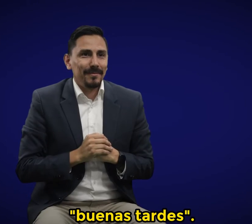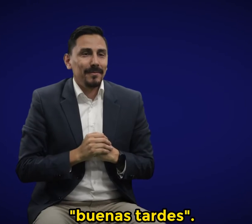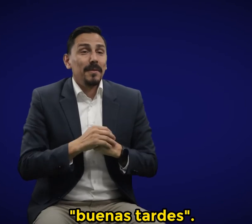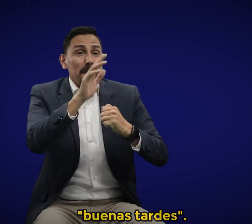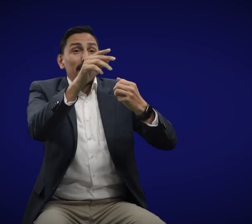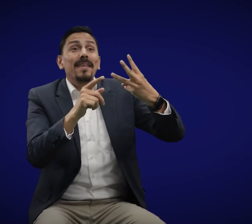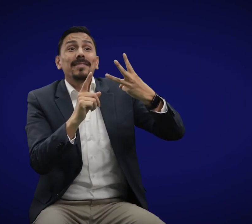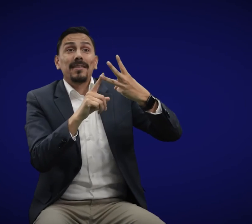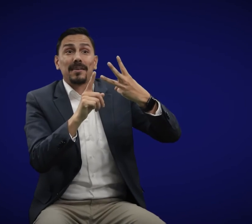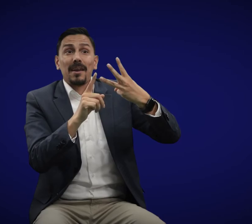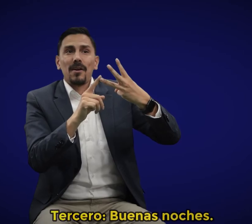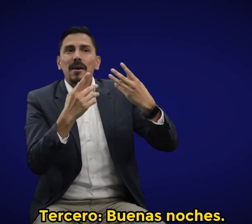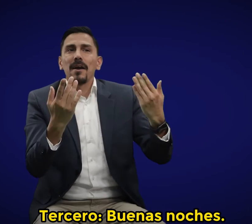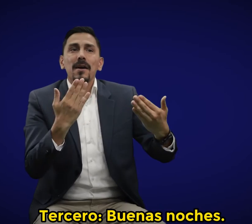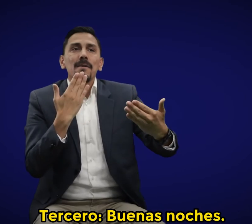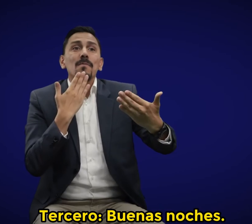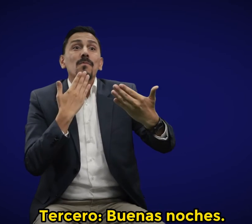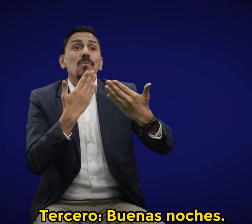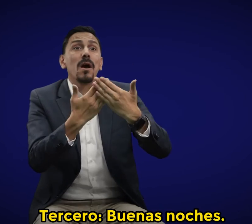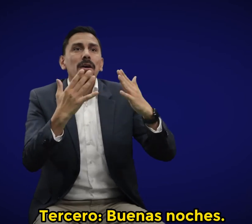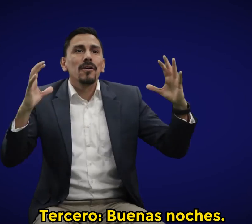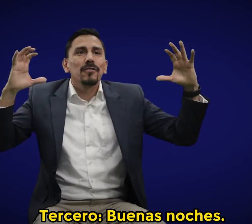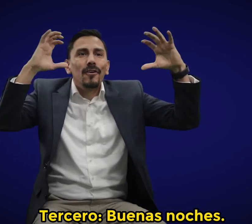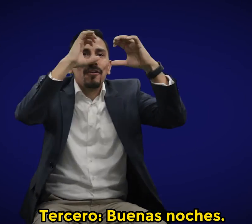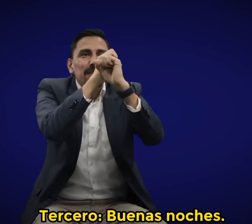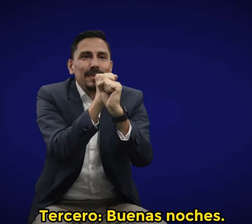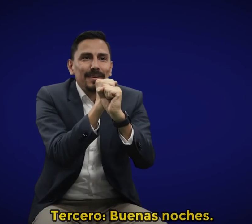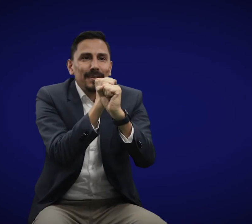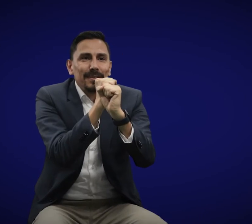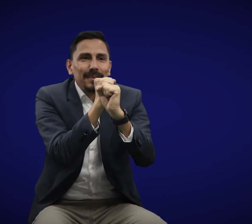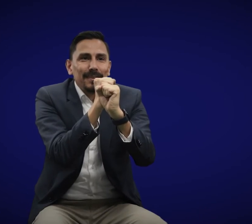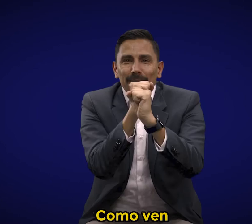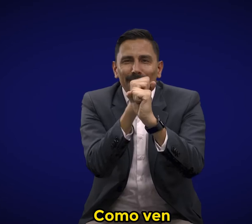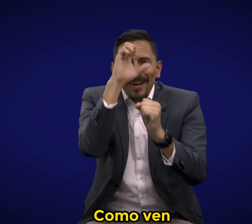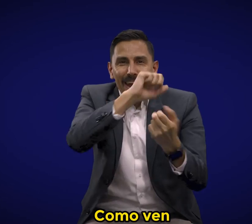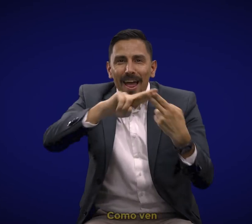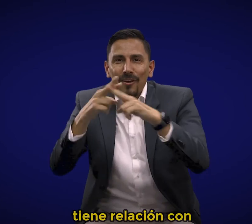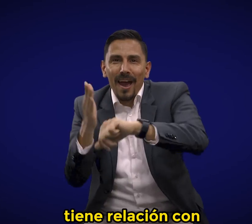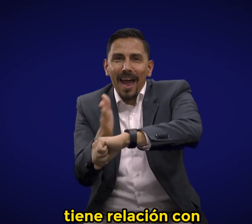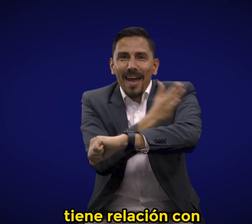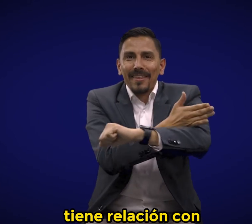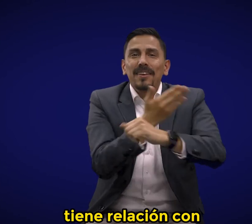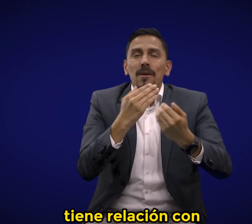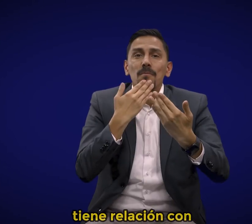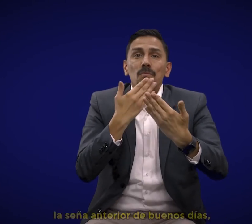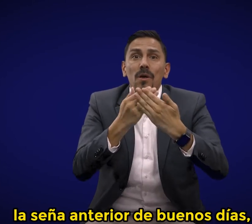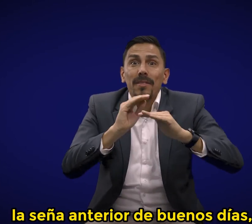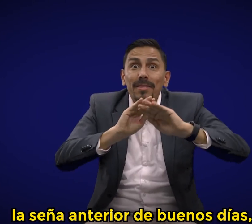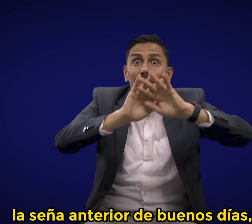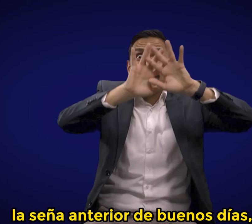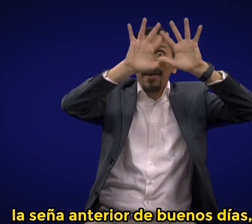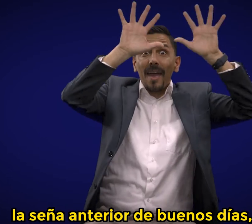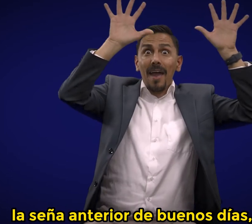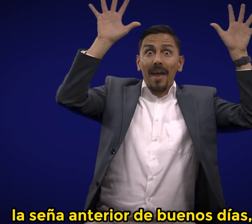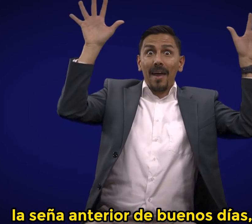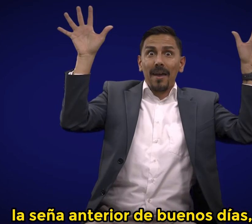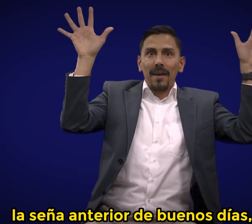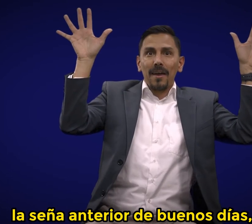tardes. Tercero, buenas noches. Como ven, tiene relación con la seña anterior de buenos días.